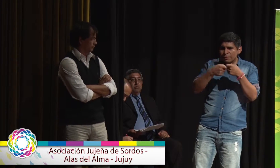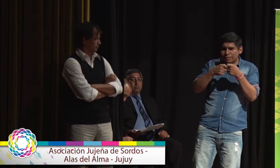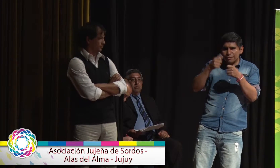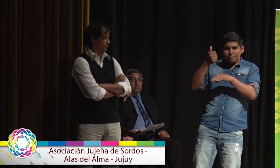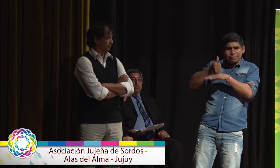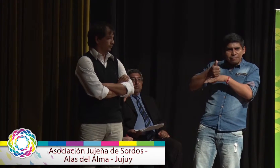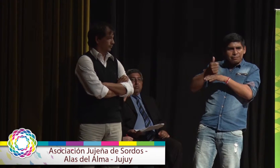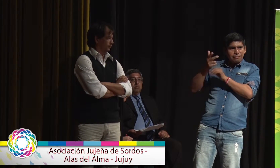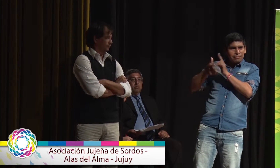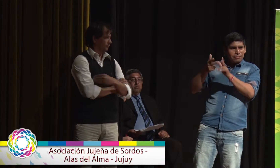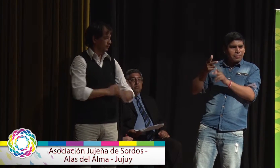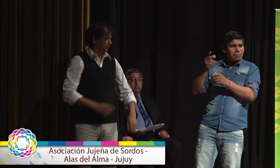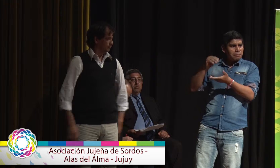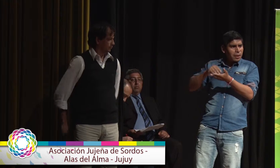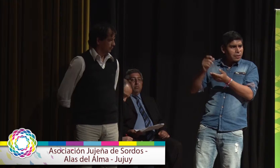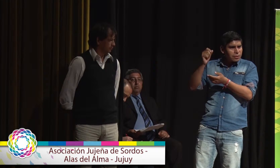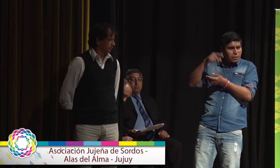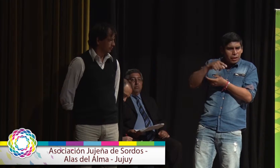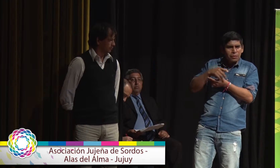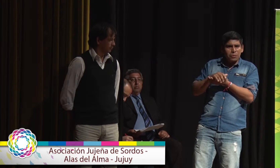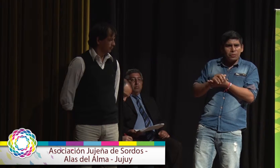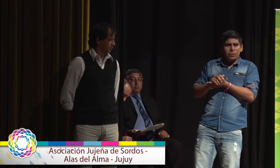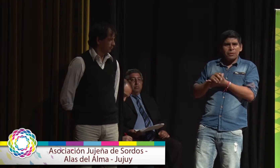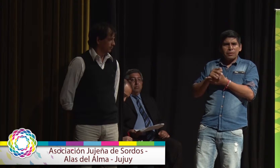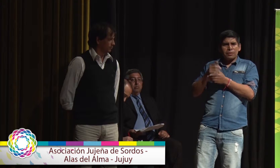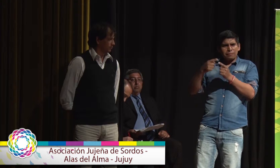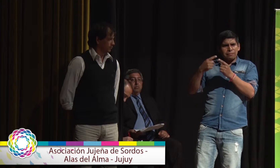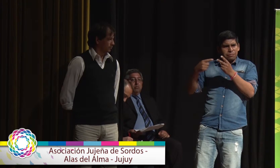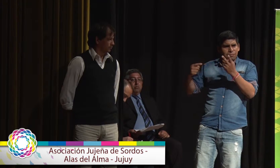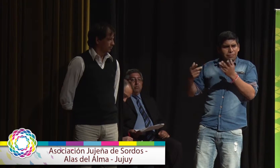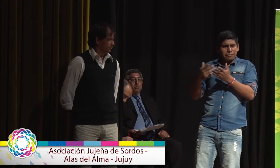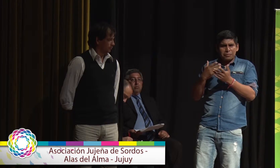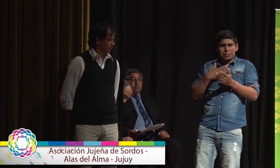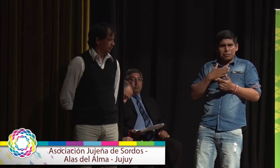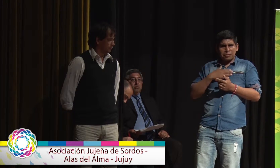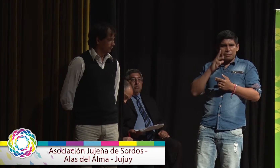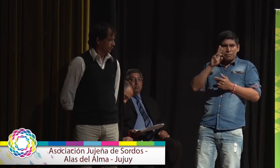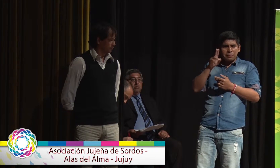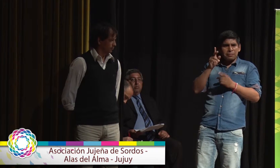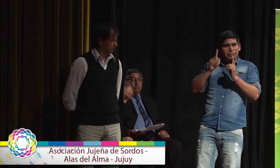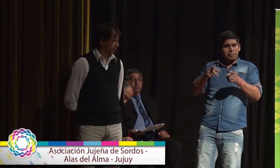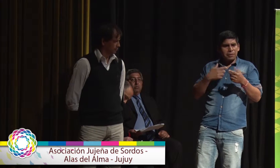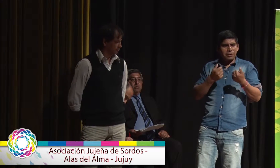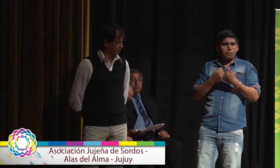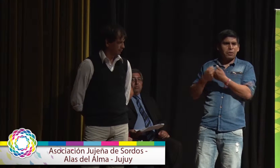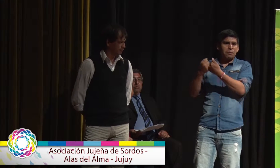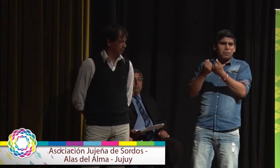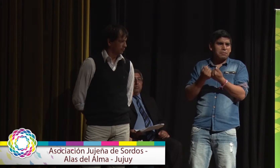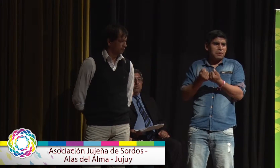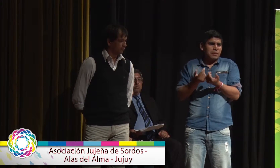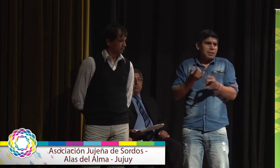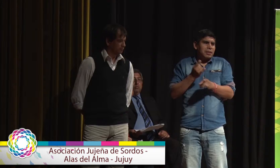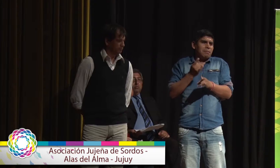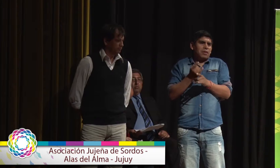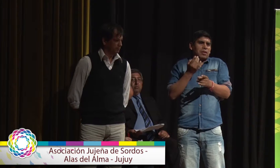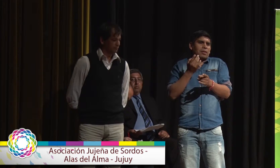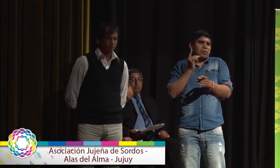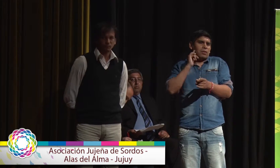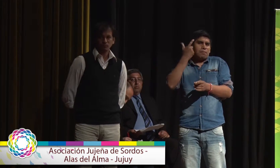Sí, igual que las personas sordas de la Asociación de Tucumán que relataron acerca de la importancia de ponernos de acuerdo,